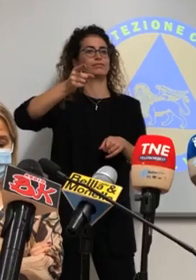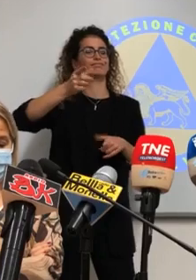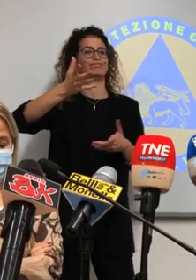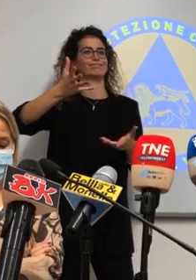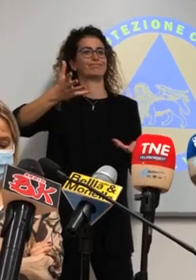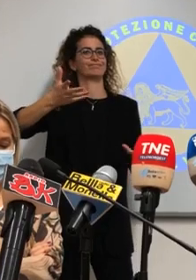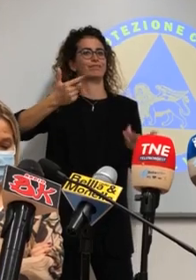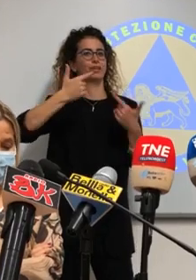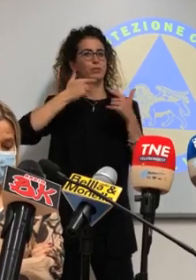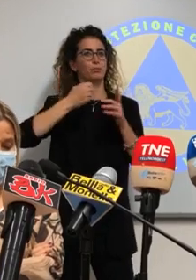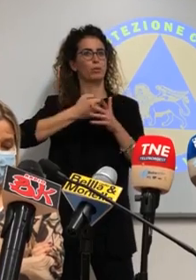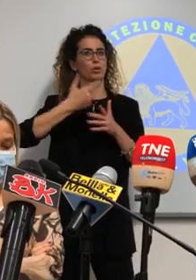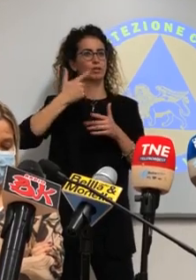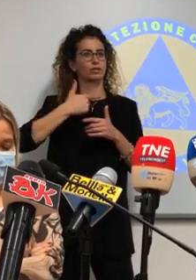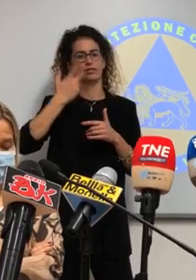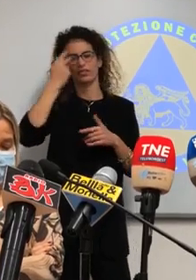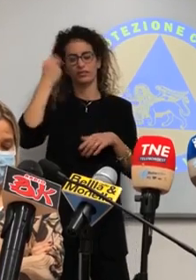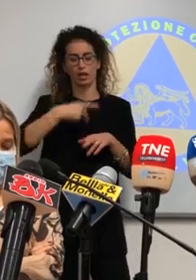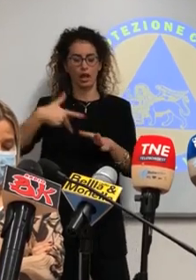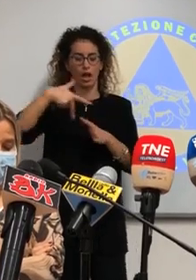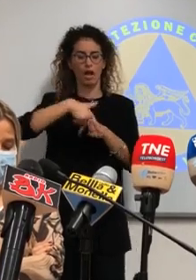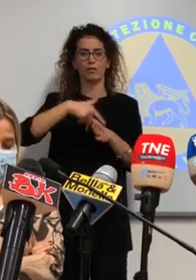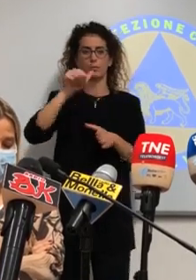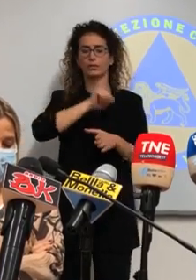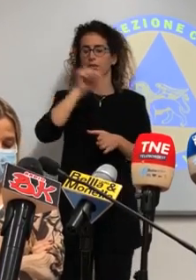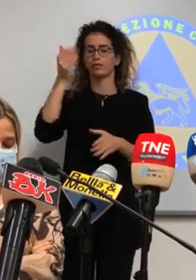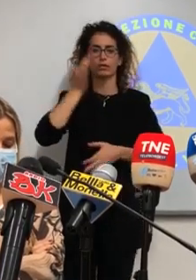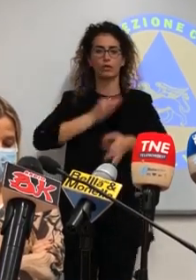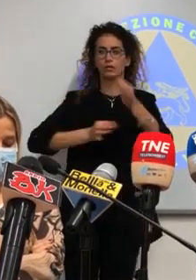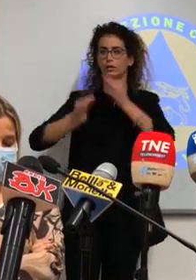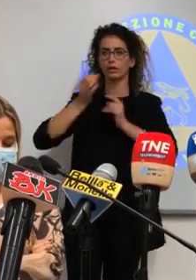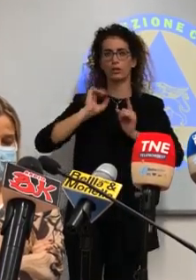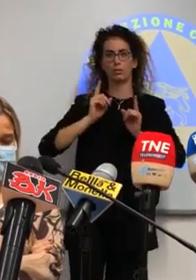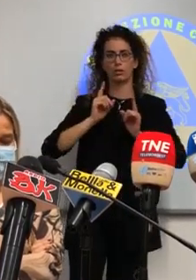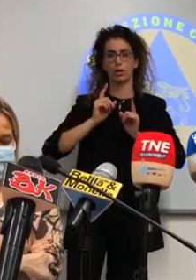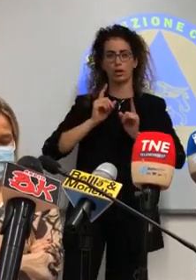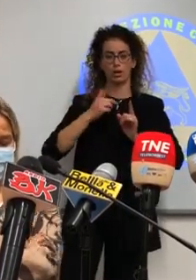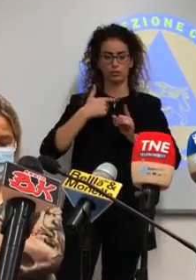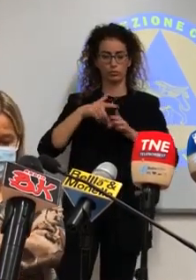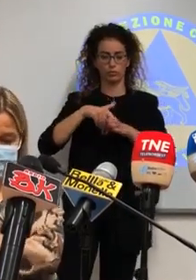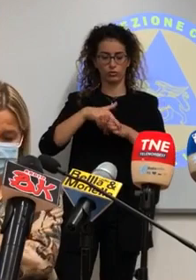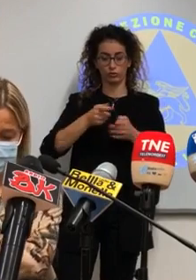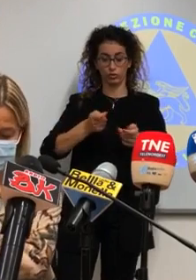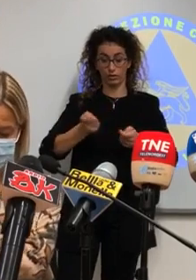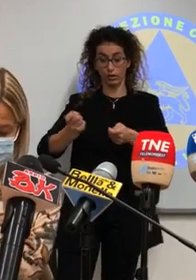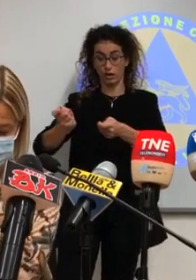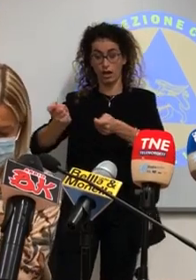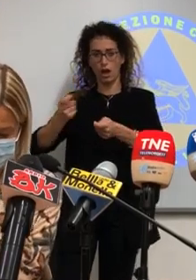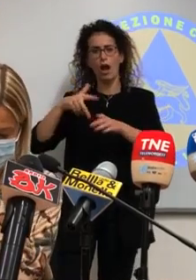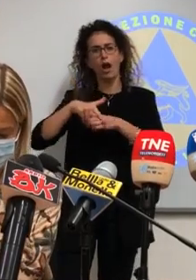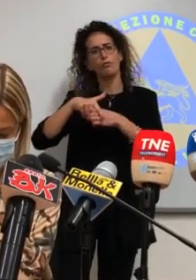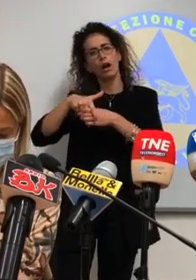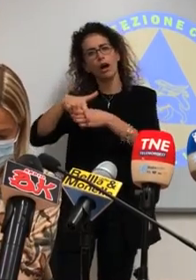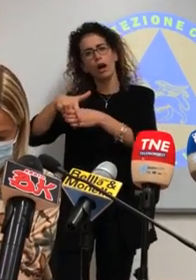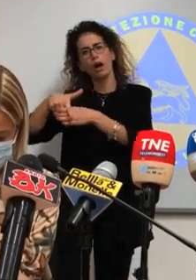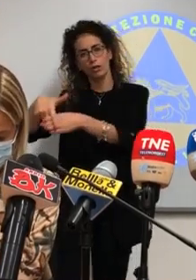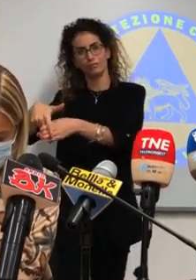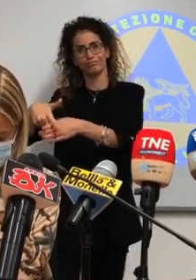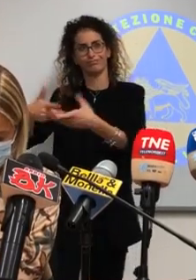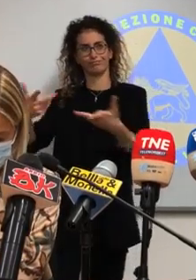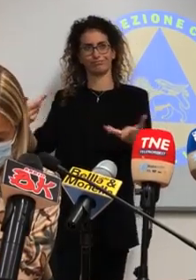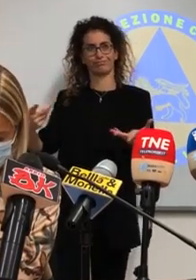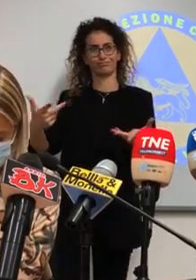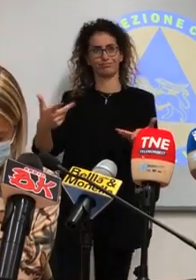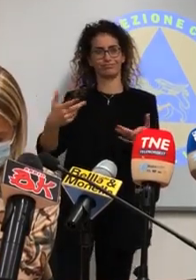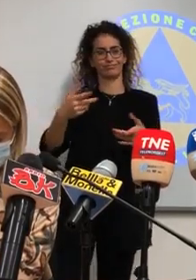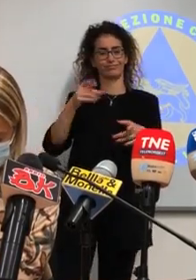Sapete, cioè, se tu monti un cavallo, la prima volta la roba che ti spiegano è che il cavallo va dove gli dici di andare. Quindi devi avere